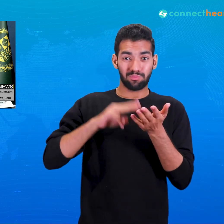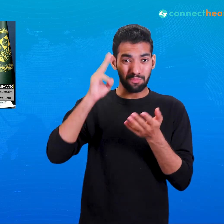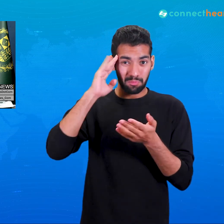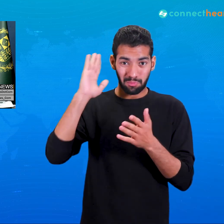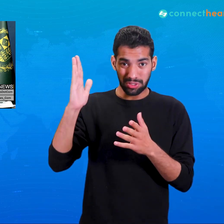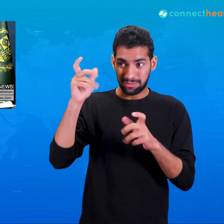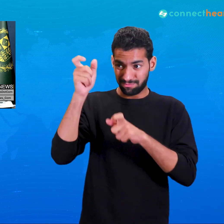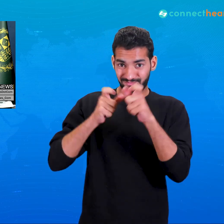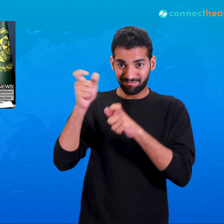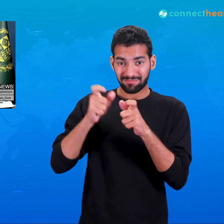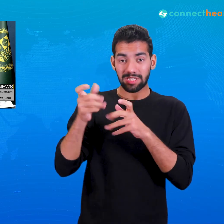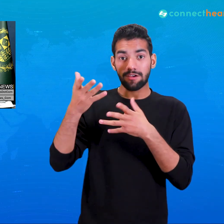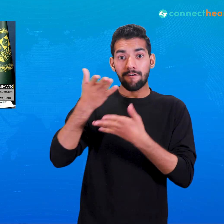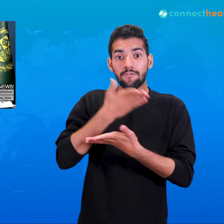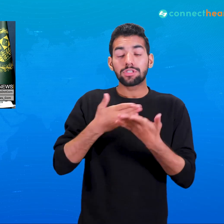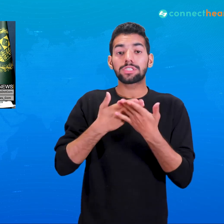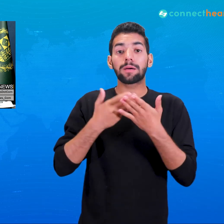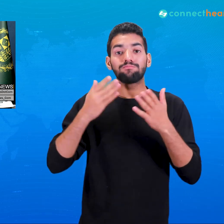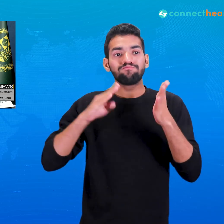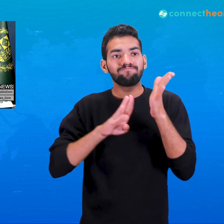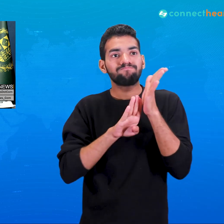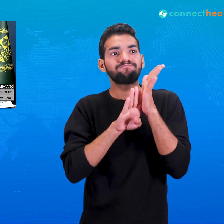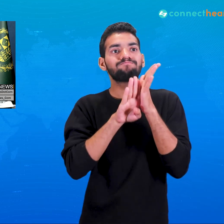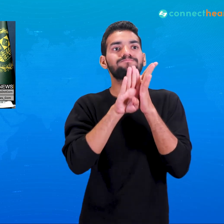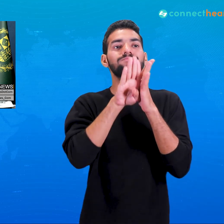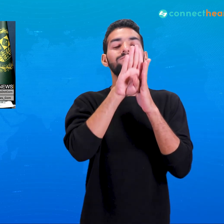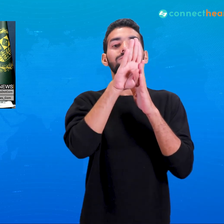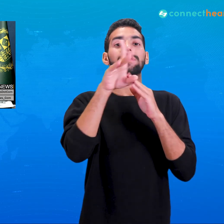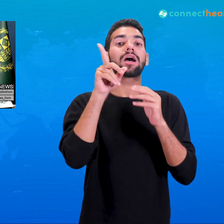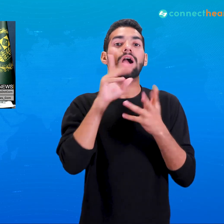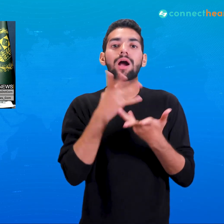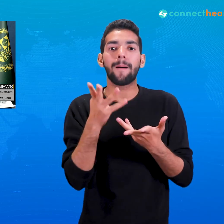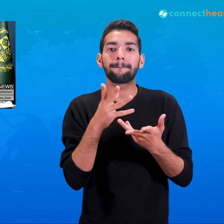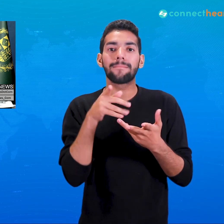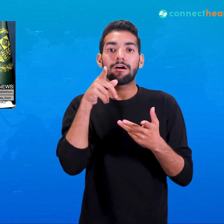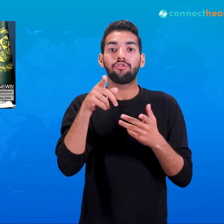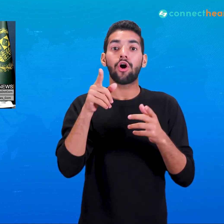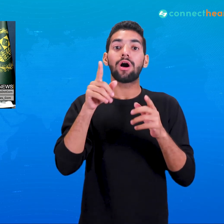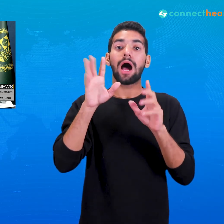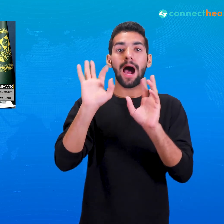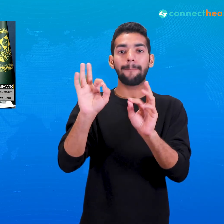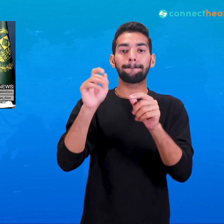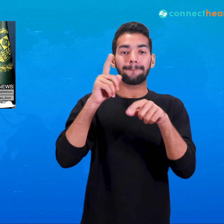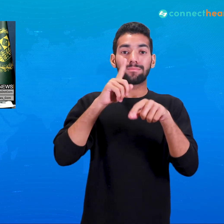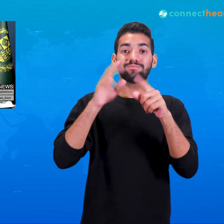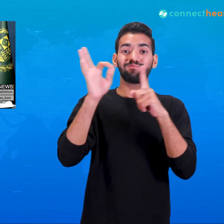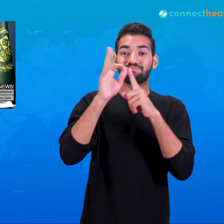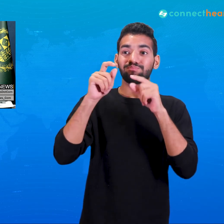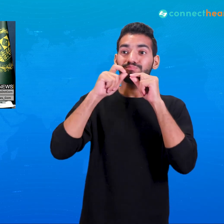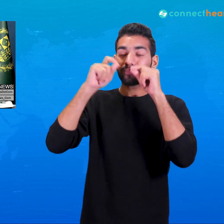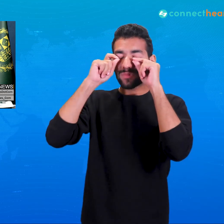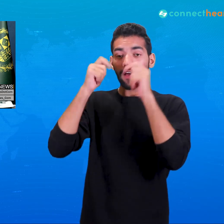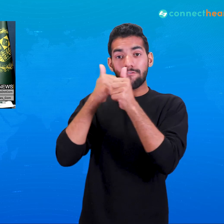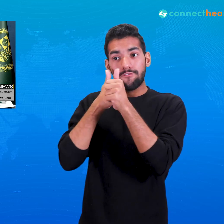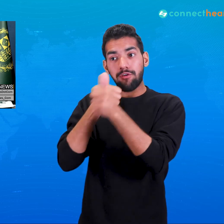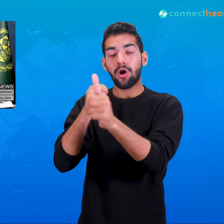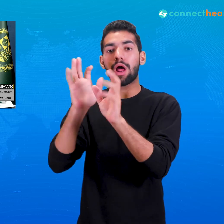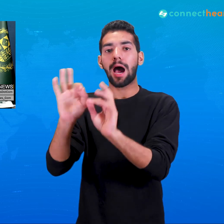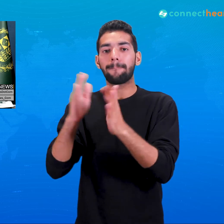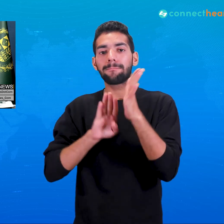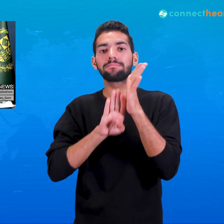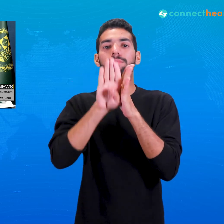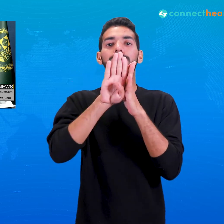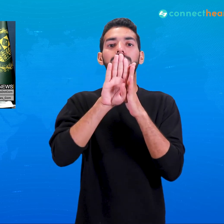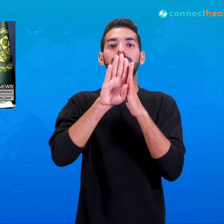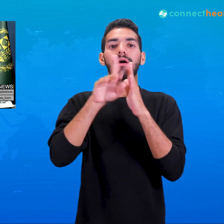کا معاشرہ اوپر آتا ہے تو وہ ہمیشہ اسی راستے پہ چل کے اوپر آتا ہے، جب نیچے چلا جاتا ہے تو اس راستے سے دور ہو جاتا ہے،